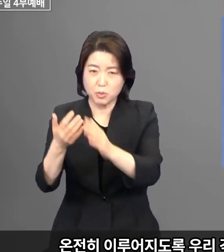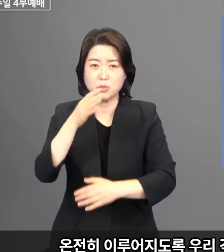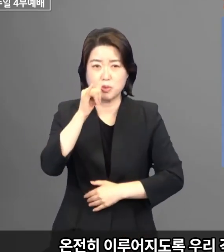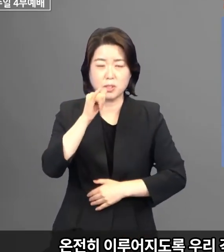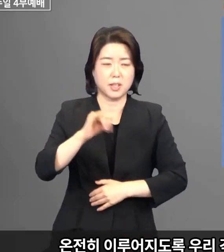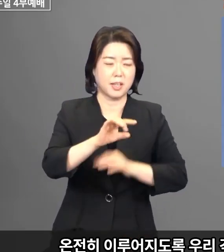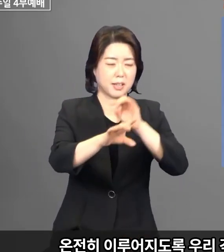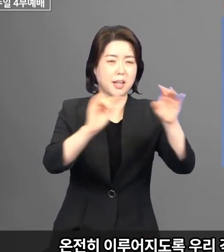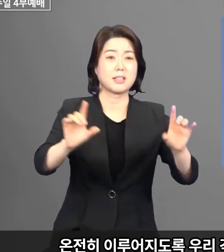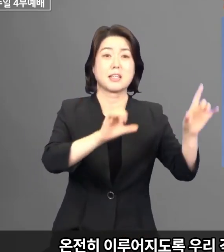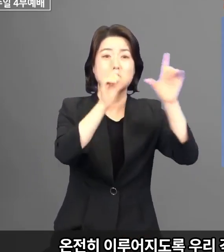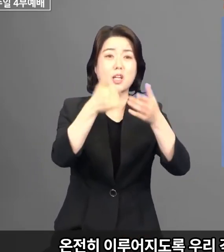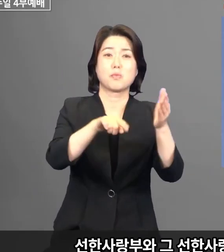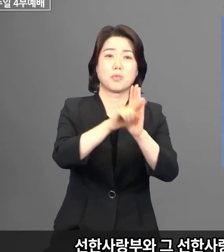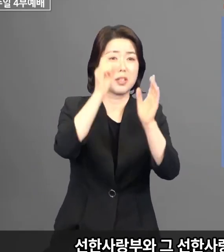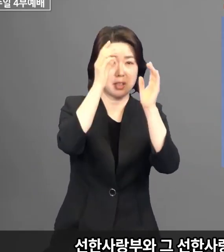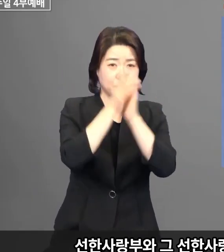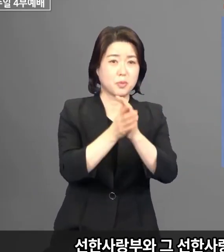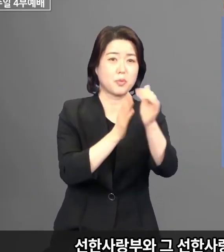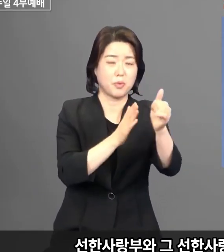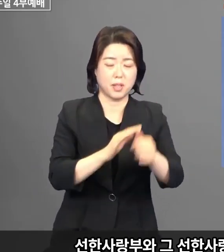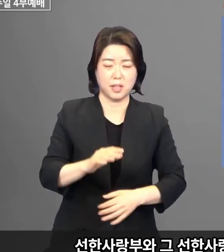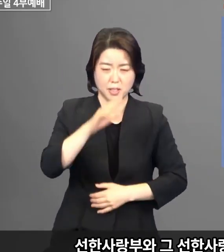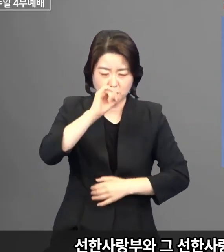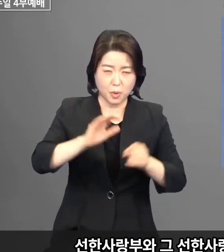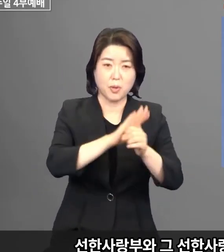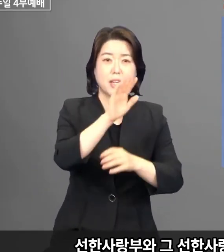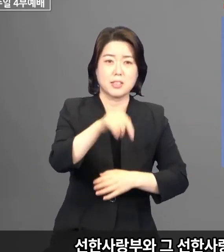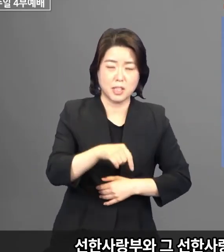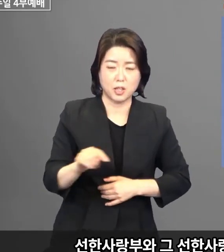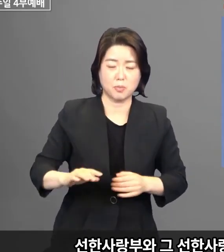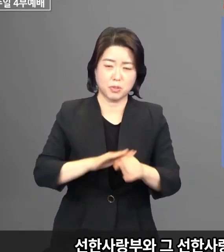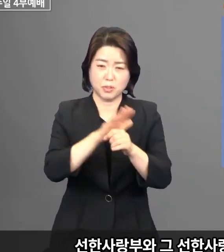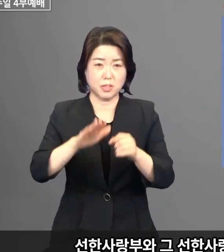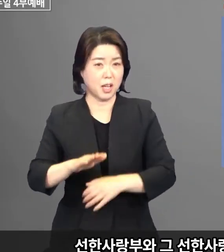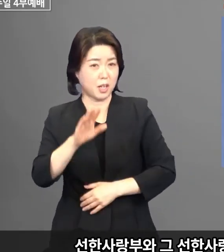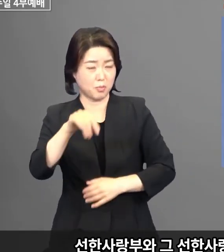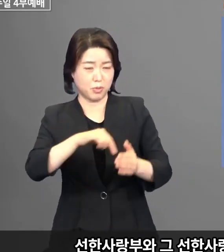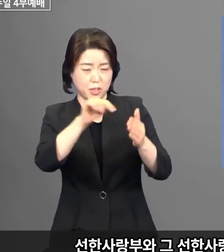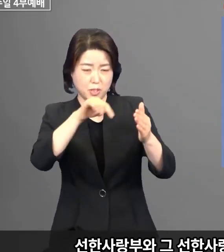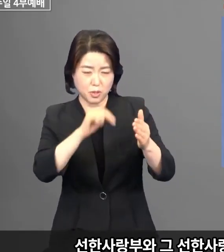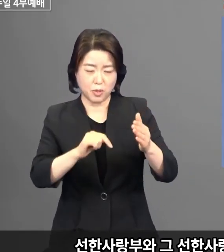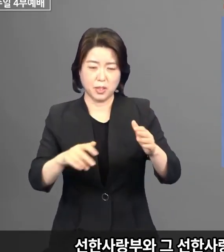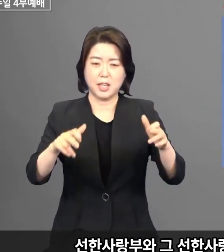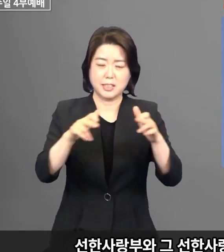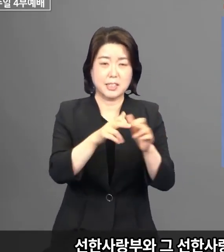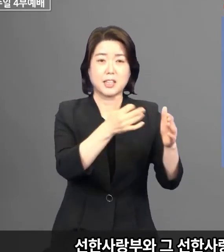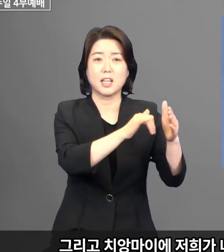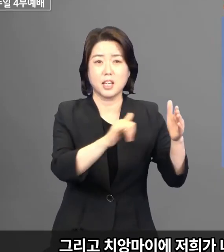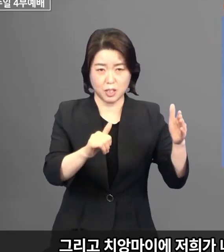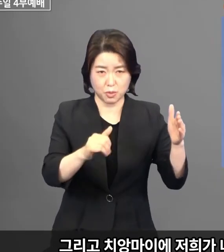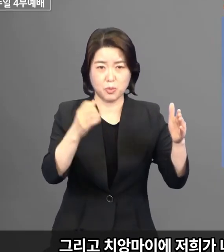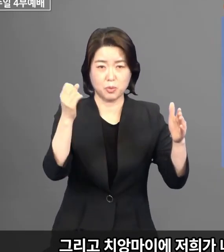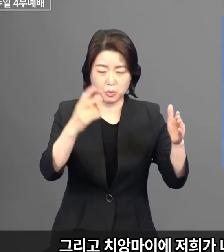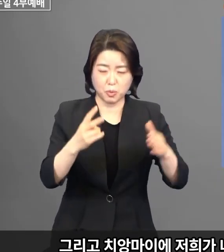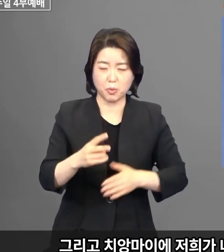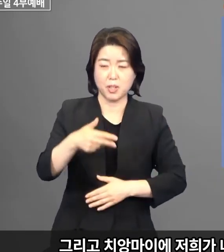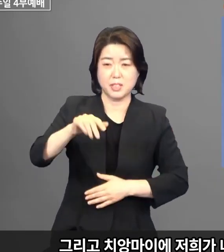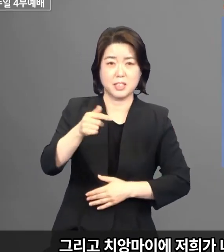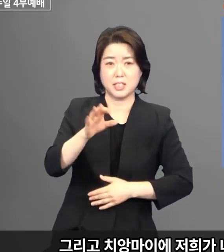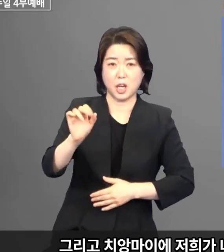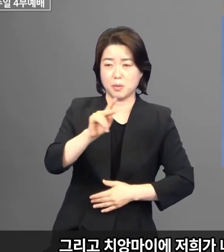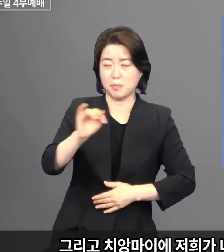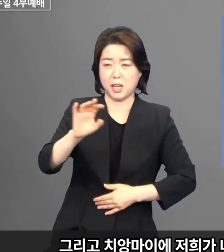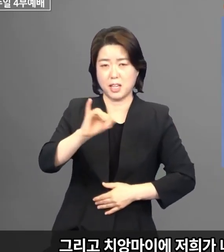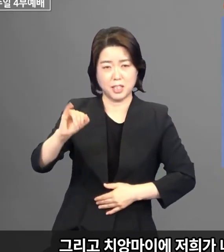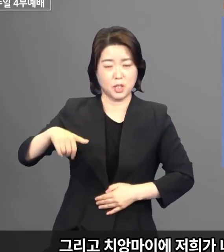삶을 위해 기도하시고, 선한 사랑부와 그 선한 사랑부에 속한 장애 가정들과 그리고 치앙마이에 저희가